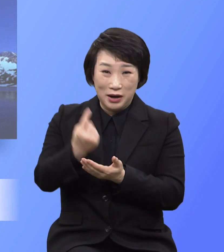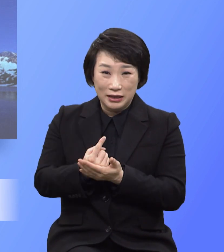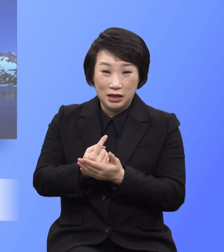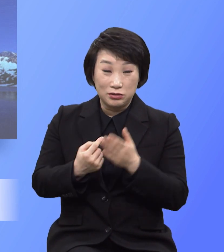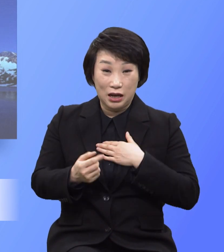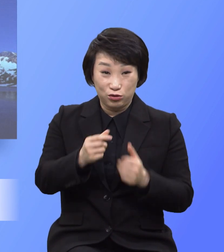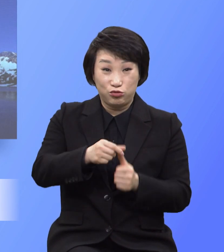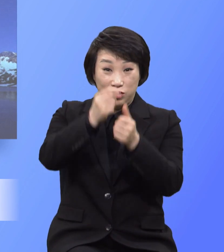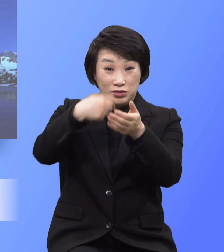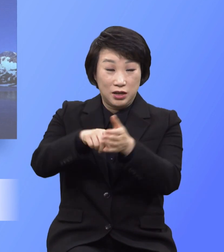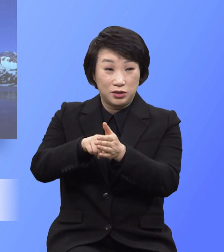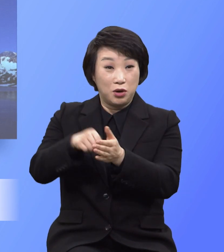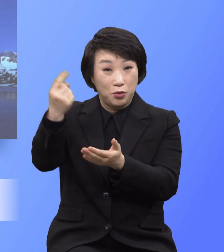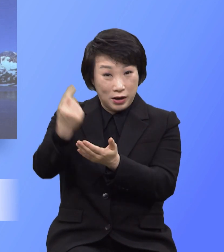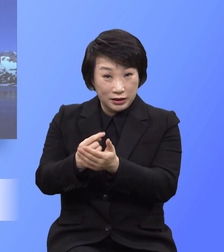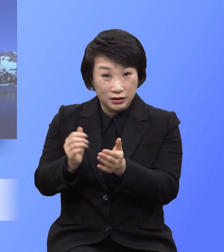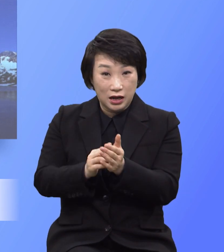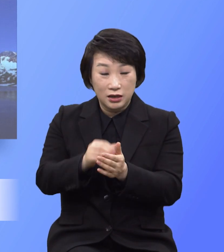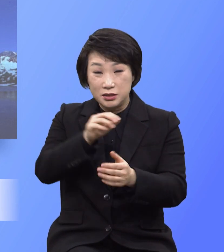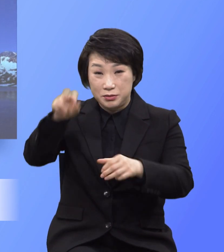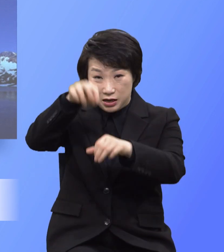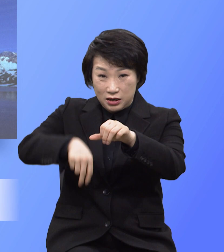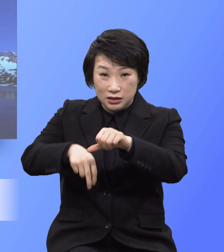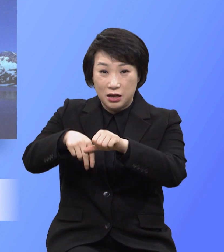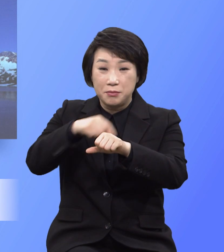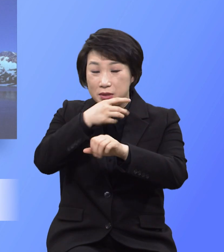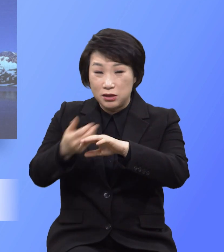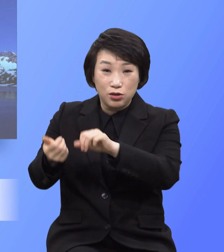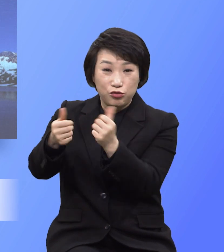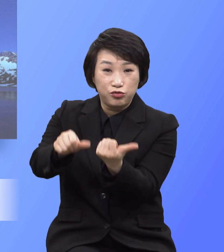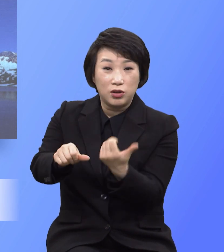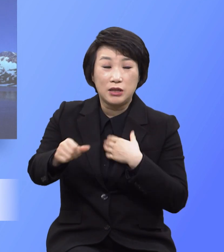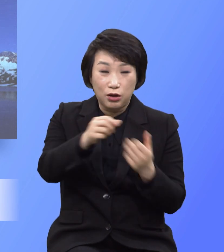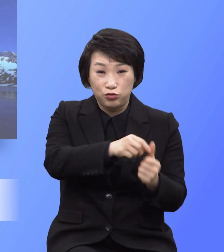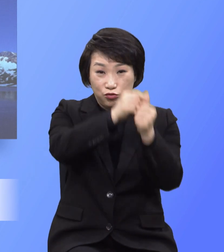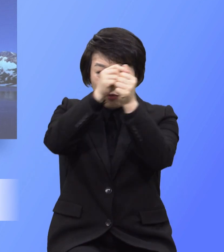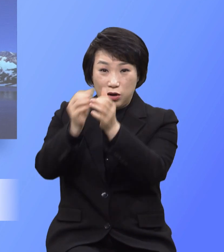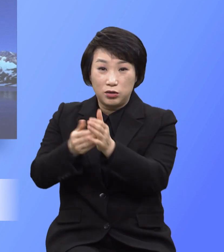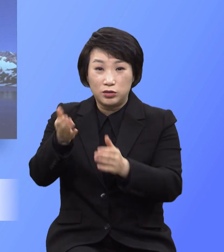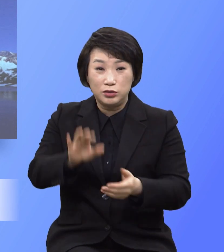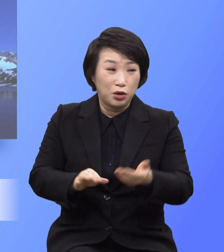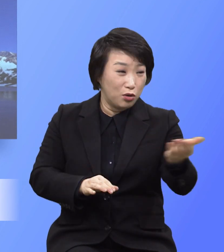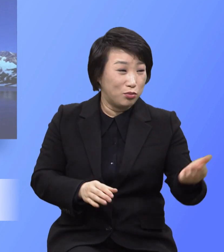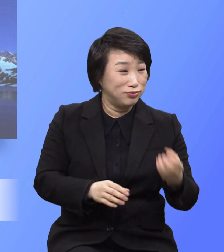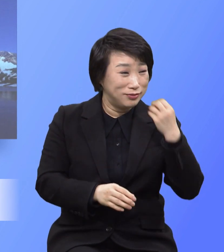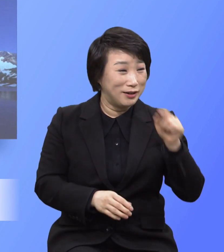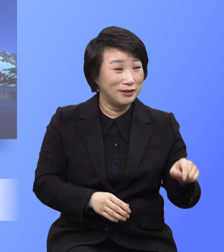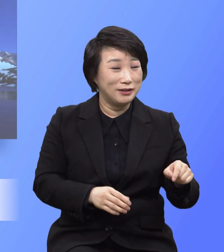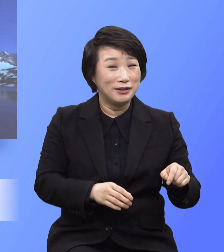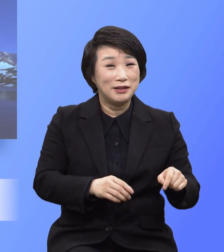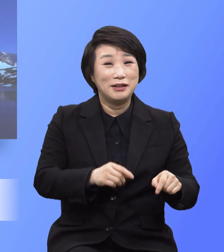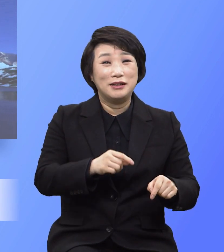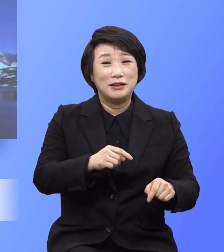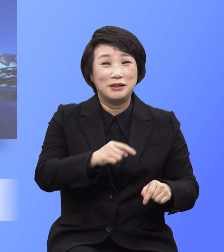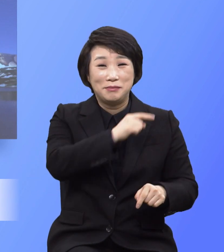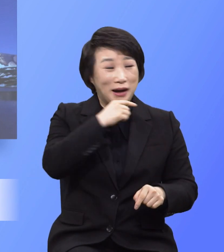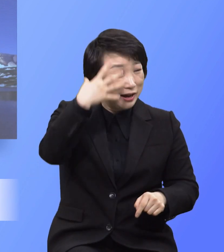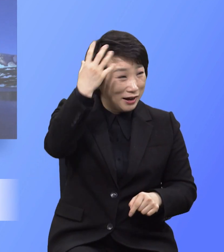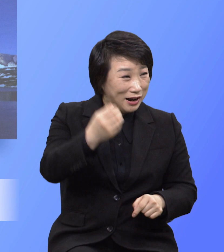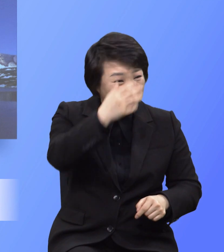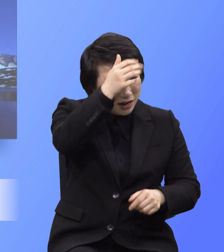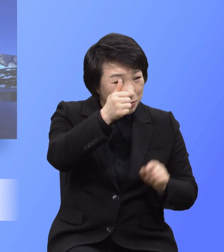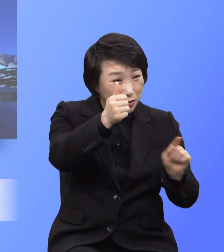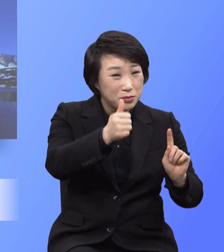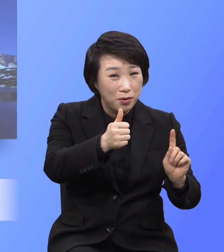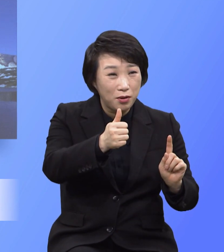나를 위해서 그래서 십자가에 죽으셔서 나를 구원했는데 무슨 산타크로스 할아버지가 있느냐 그 말이요. 여러분 우리